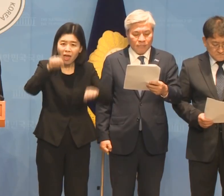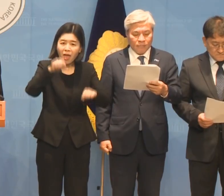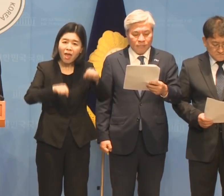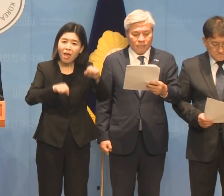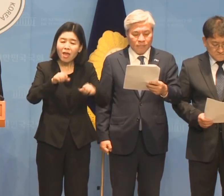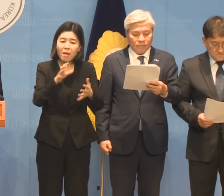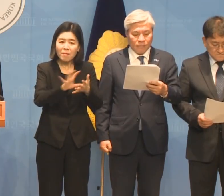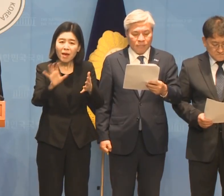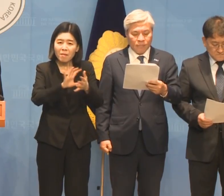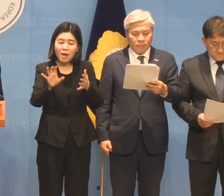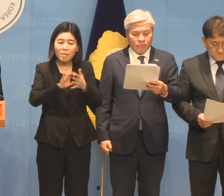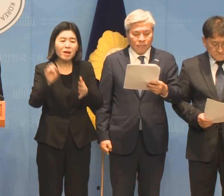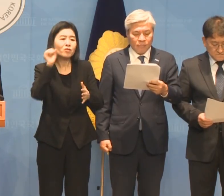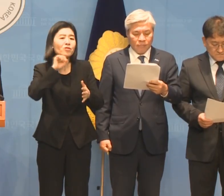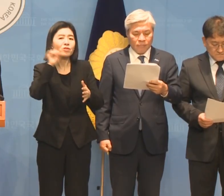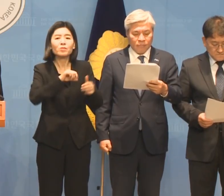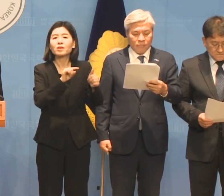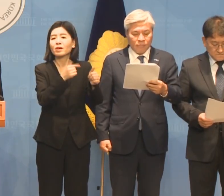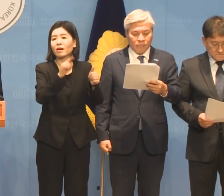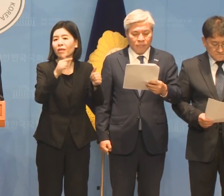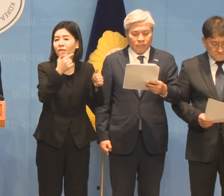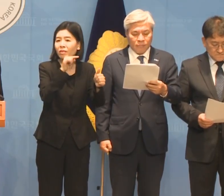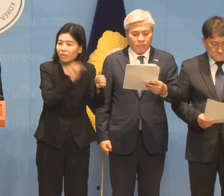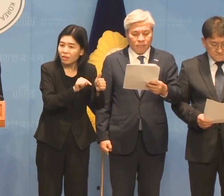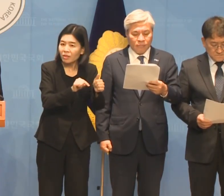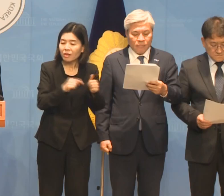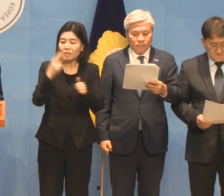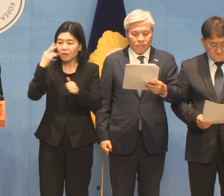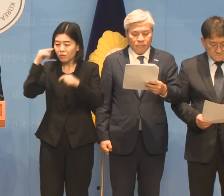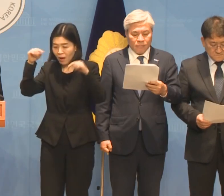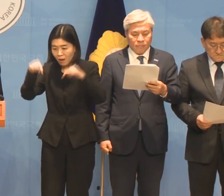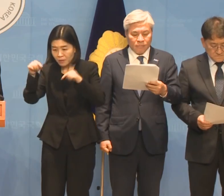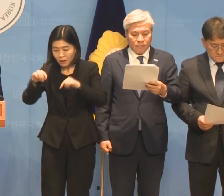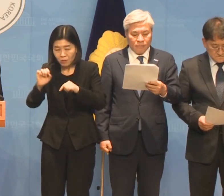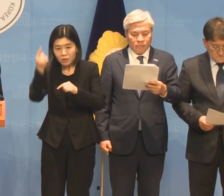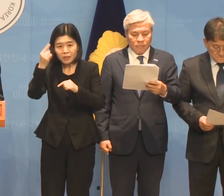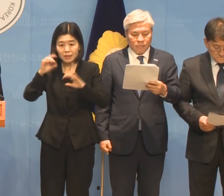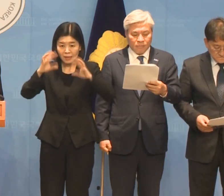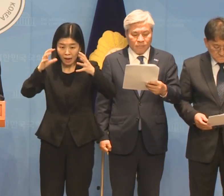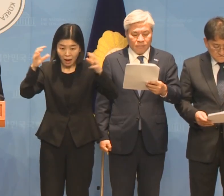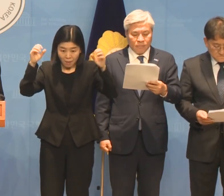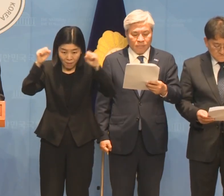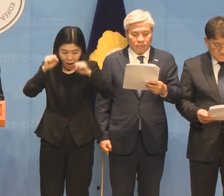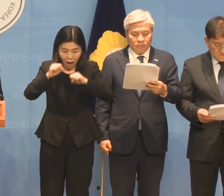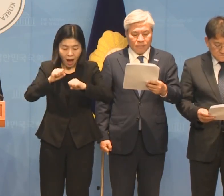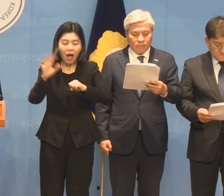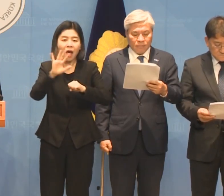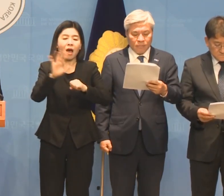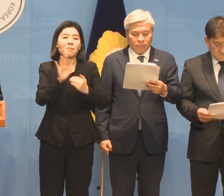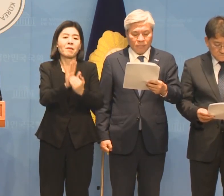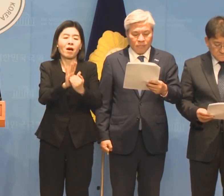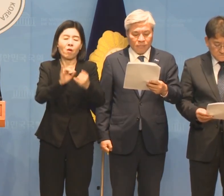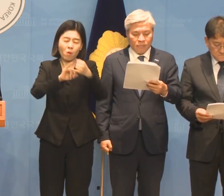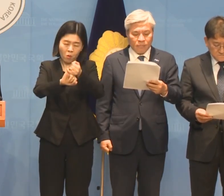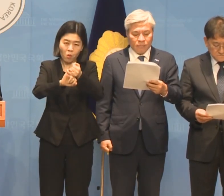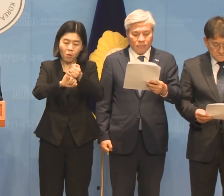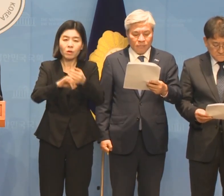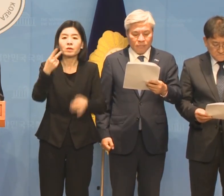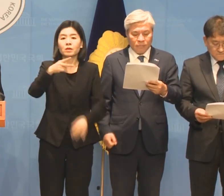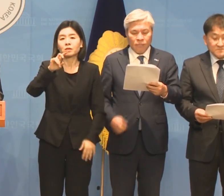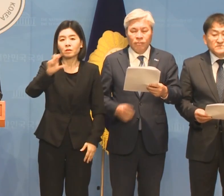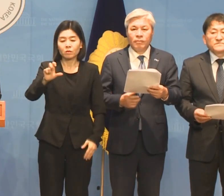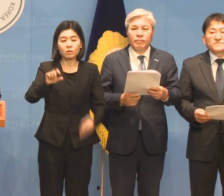권한대행이 미국과 협상으로 더 크게 나라를 망치는 일은 반드시 막아야 합니다. 2025년 4월